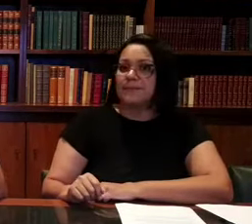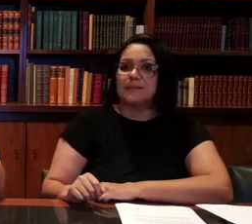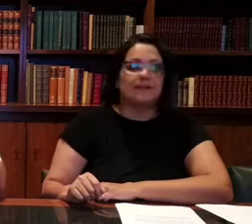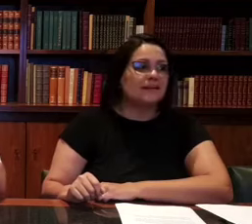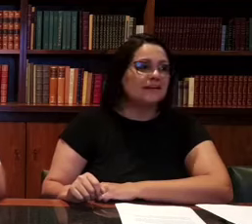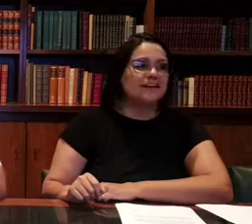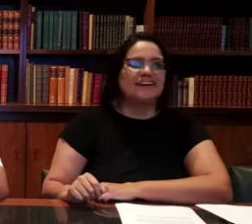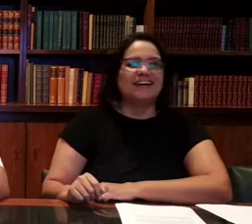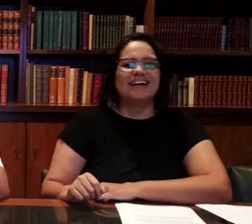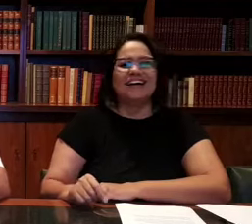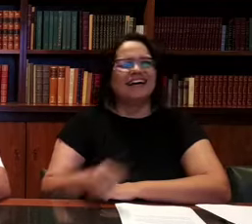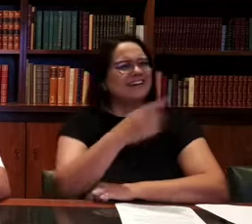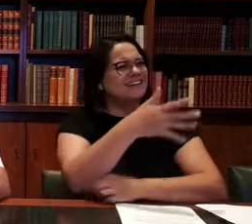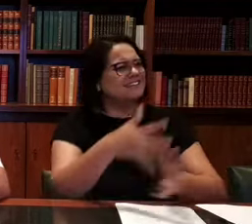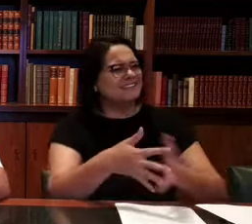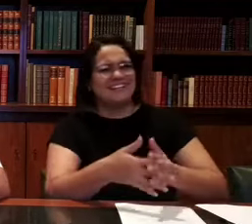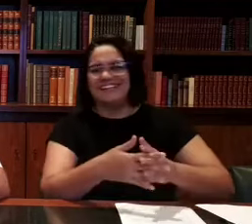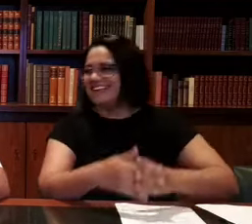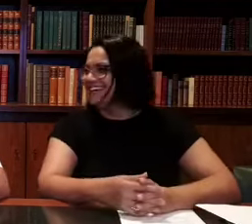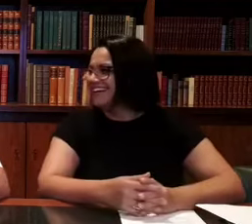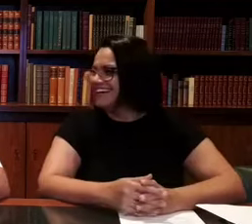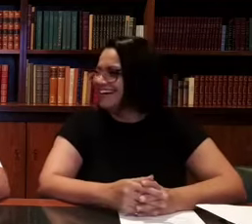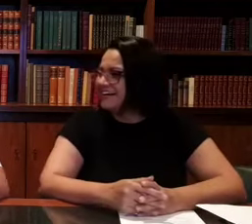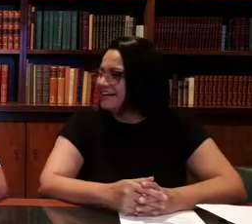é aquela Shopping irmã tá